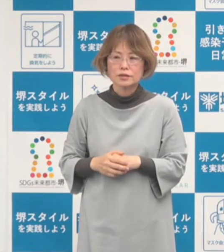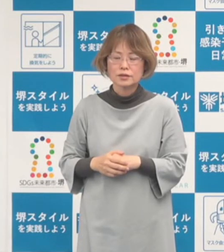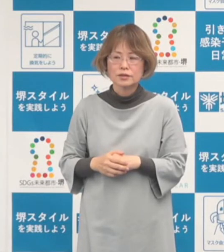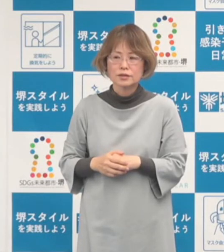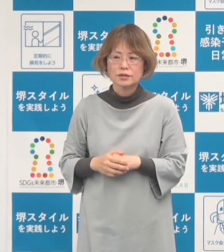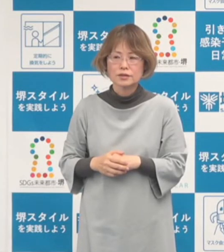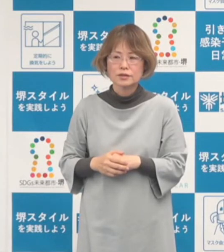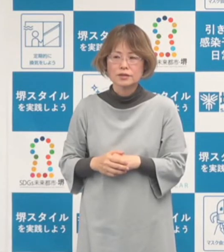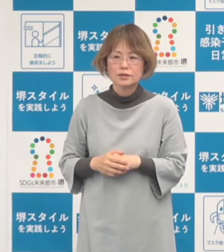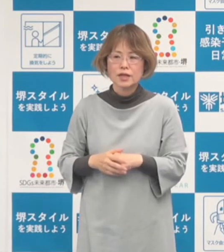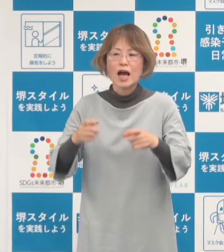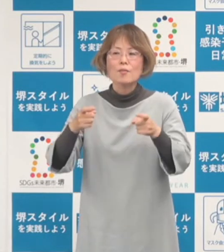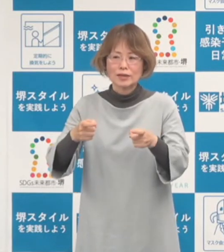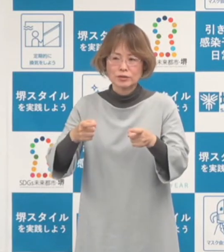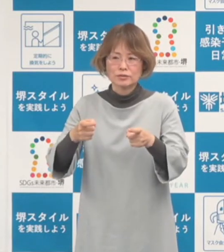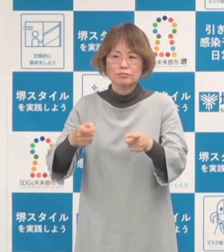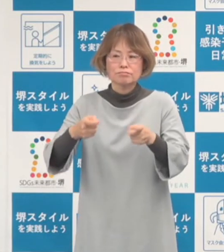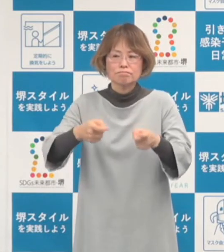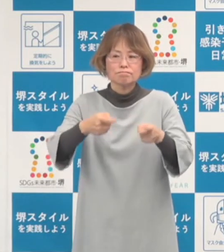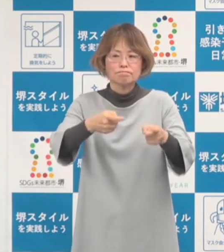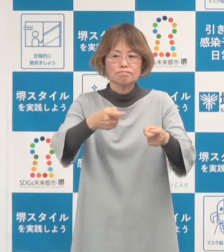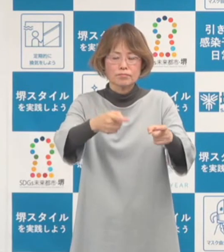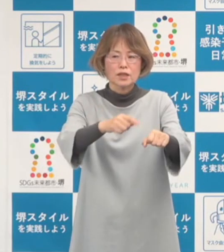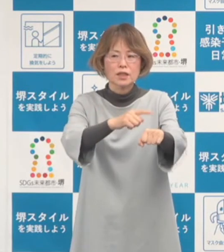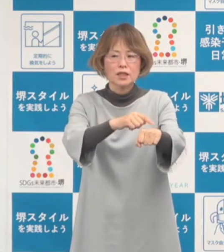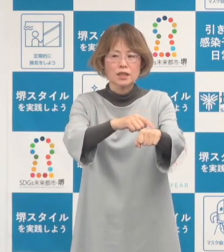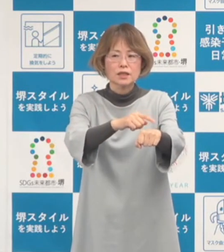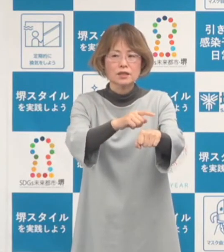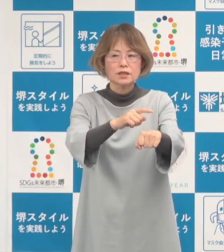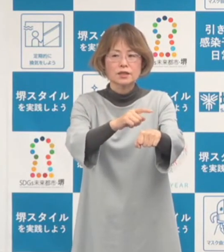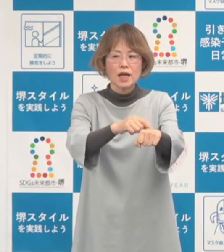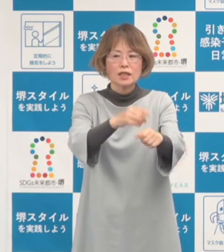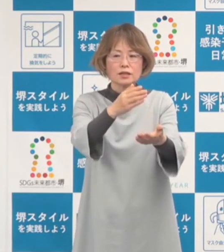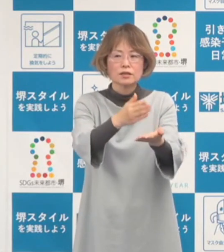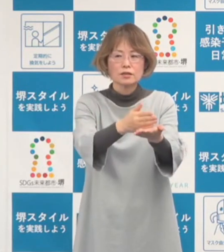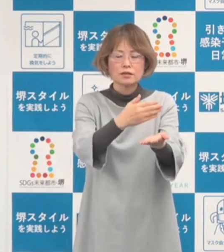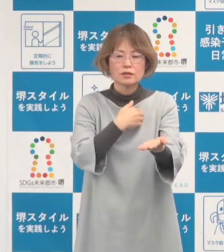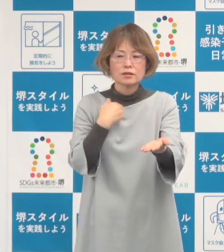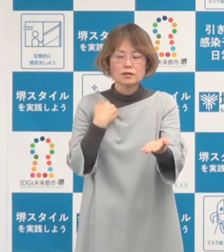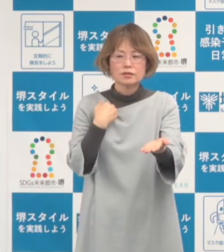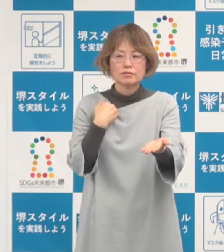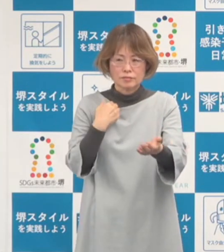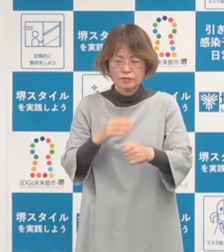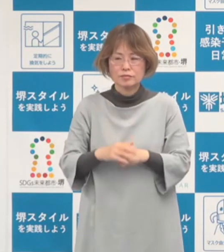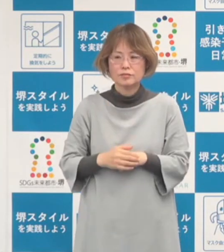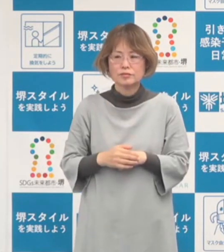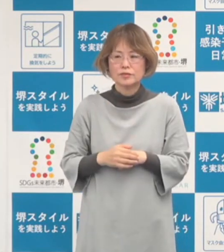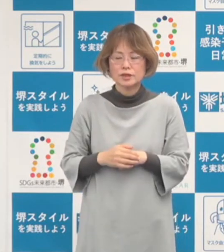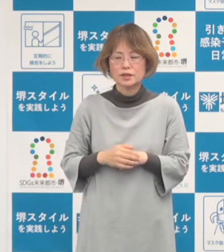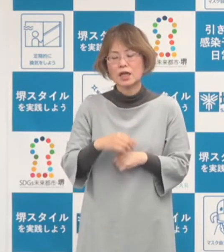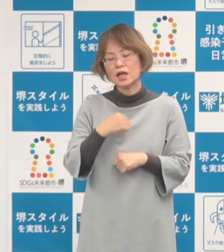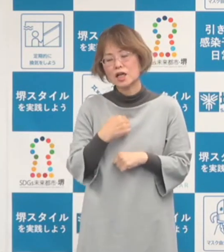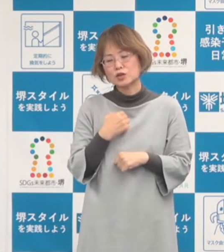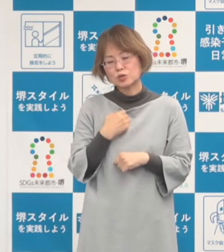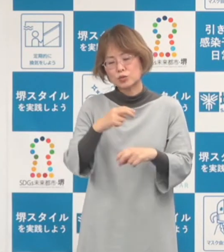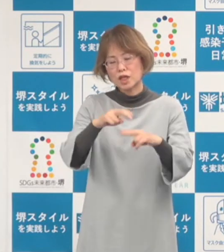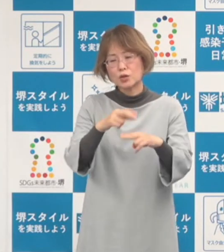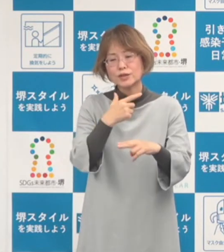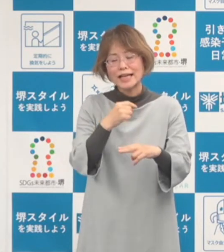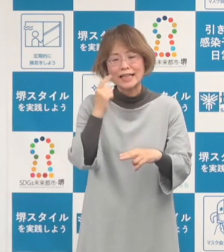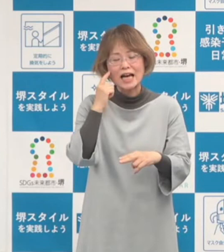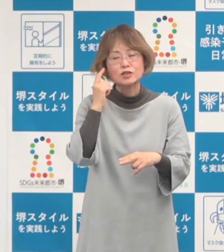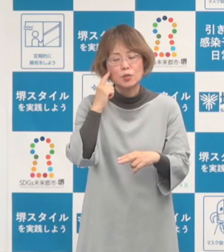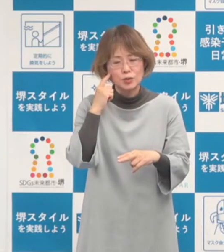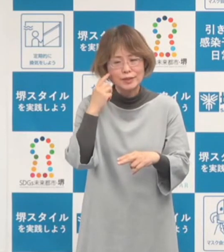、10分15分ほどでたどり着けるのではないかなと思っております。は い、じゃあ乗りたいと思ったら30分待てばいいと。 おっしゃる通りですね。 わかりました。はい。